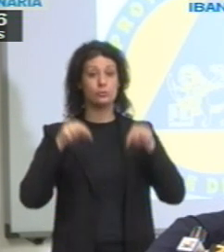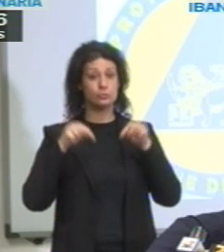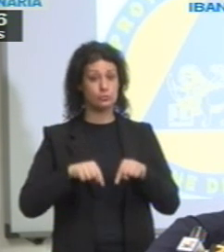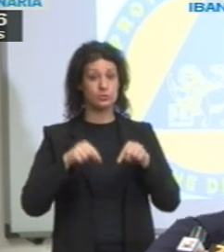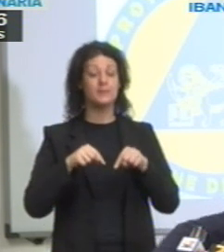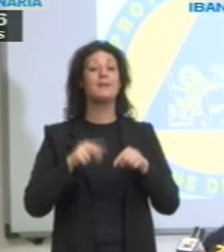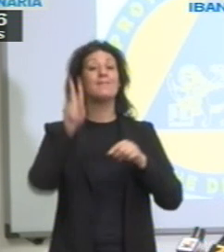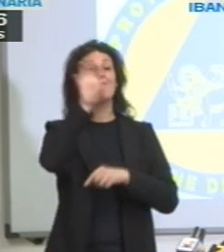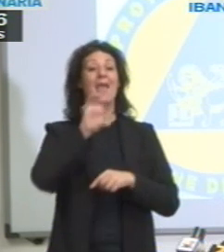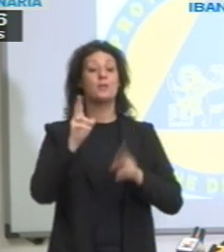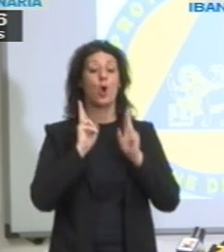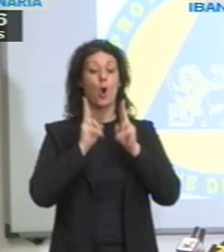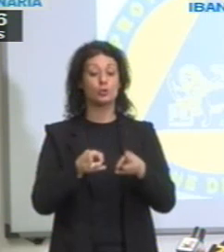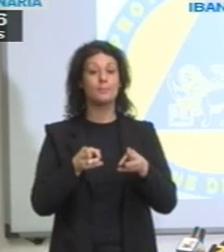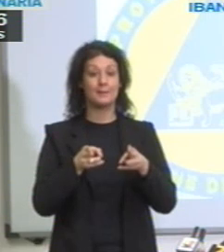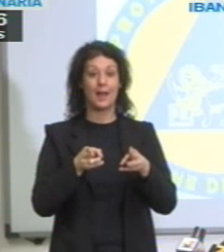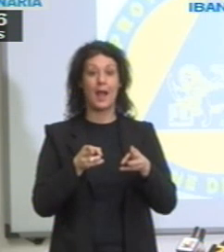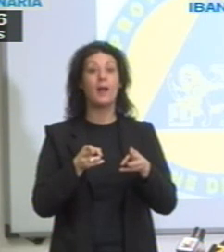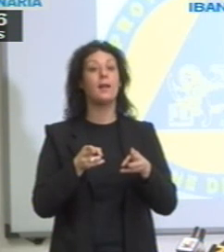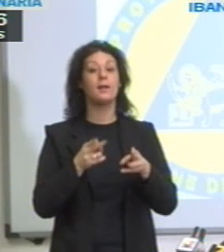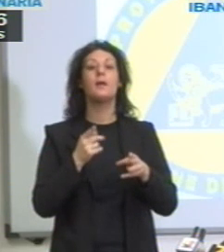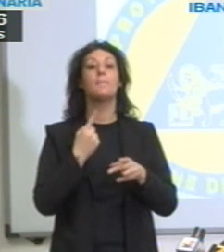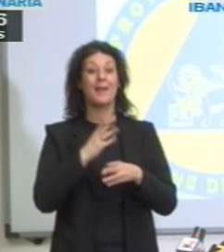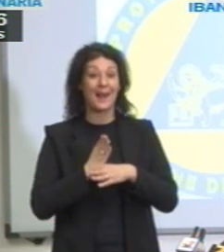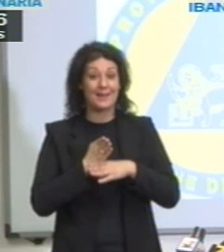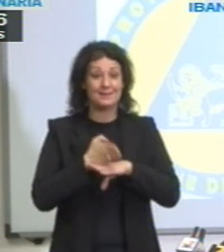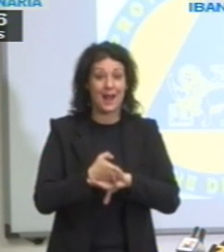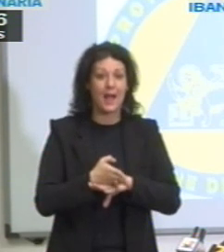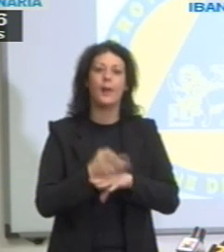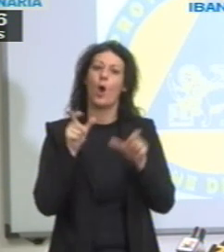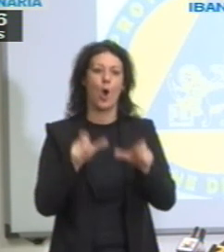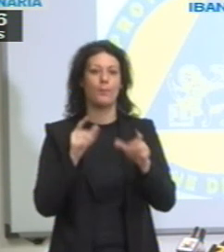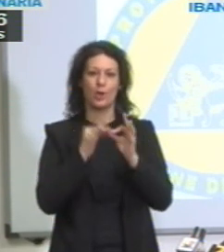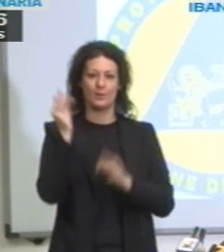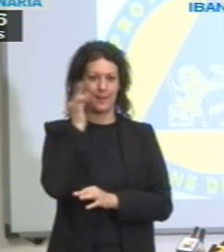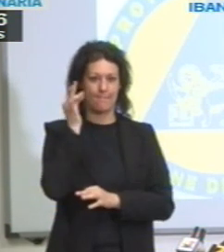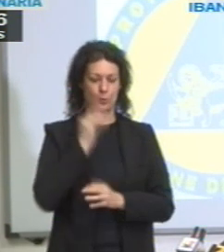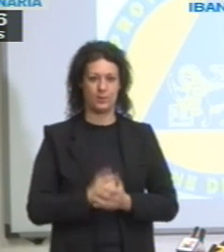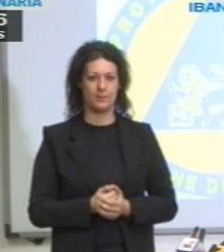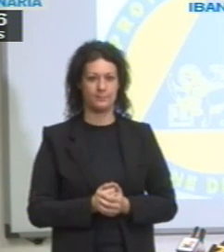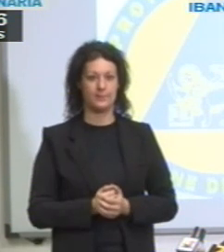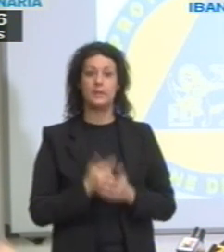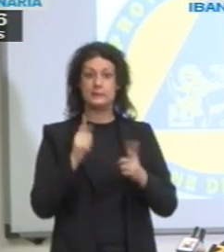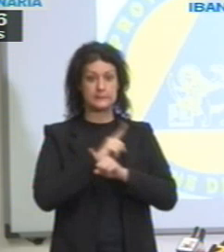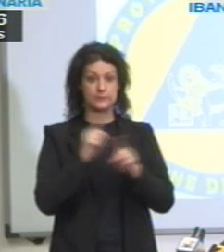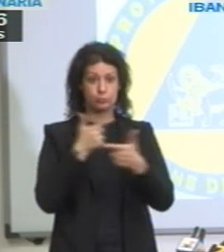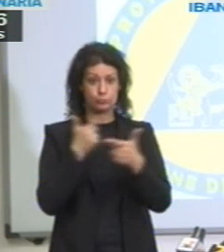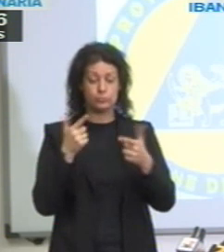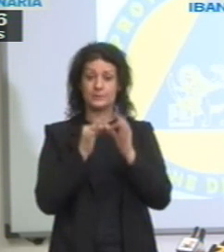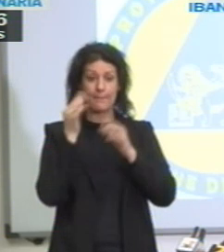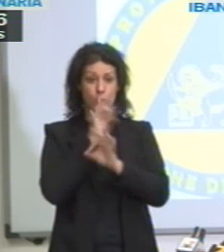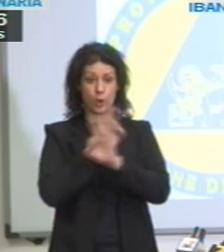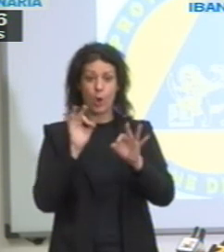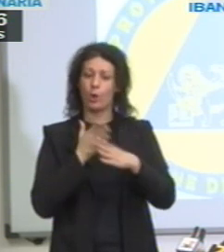ha tampone. Cioè meglio, entri, ti fanno il tampone, ti tengono isolato quelle ore che serve e poi vai direttamente. Specifica se devi